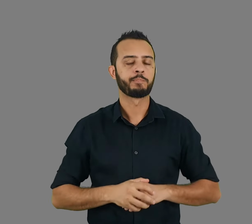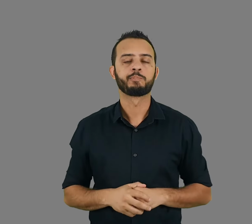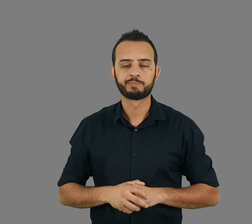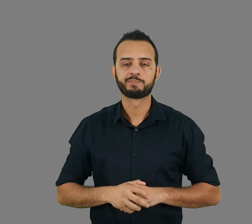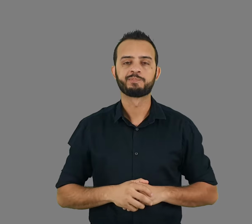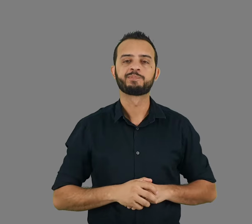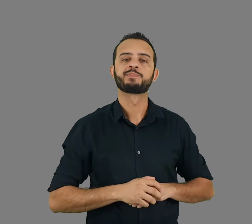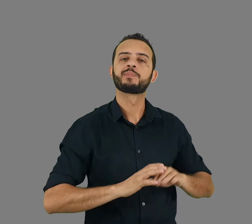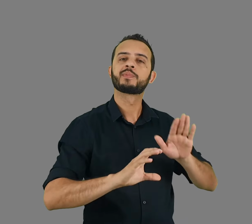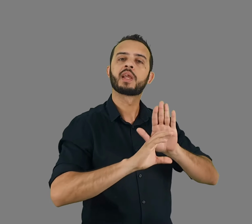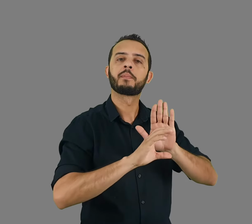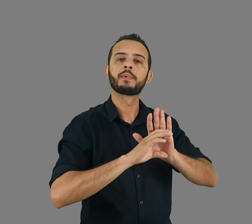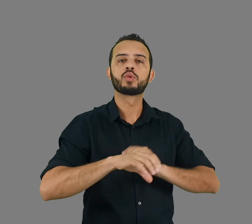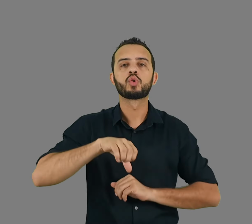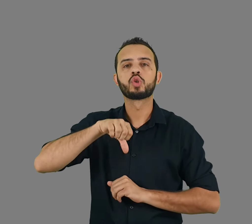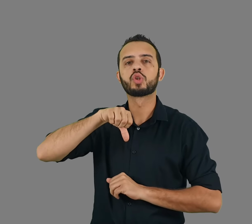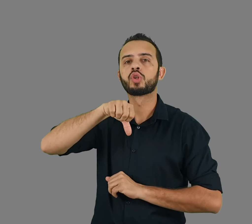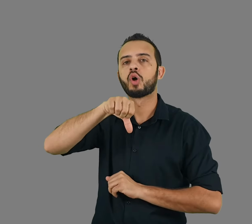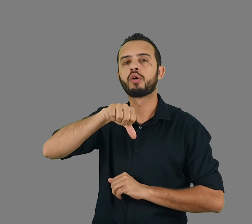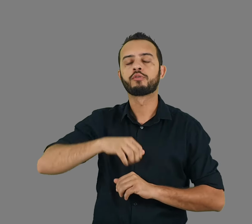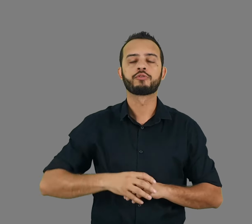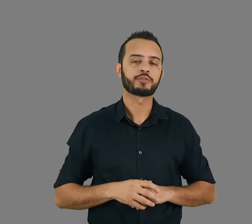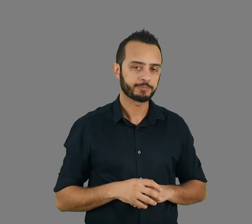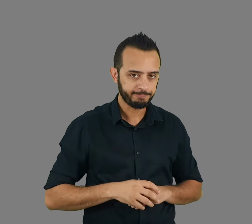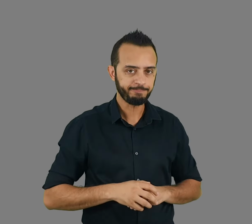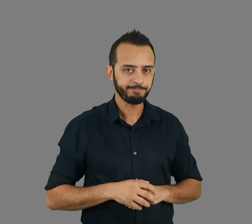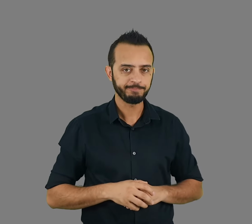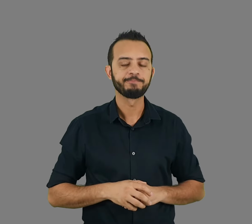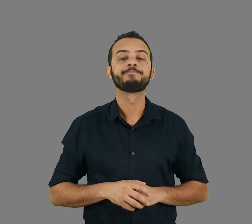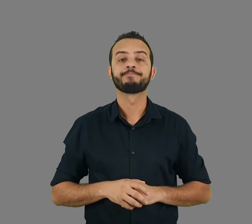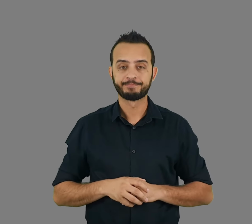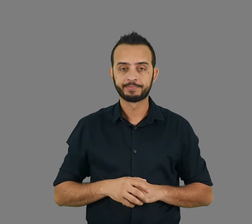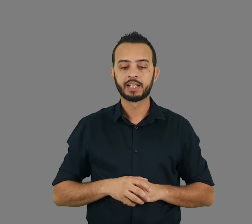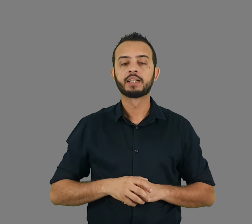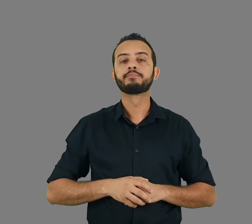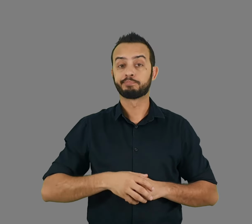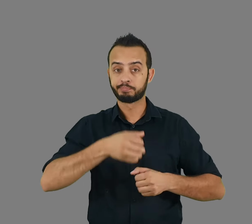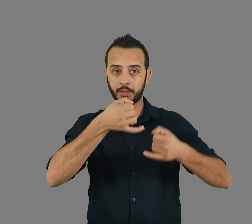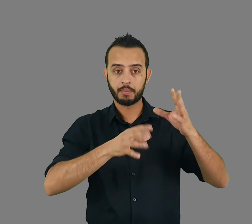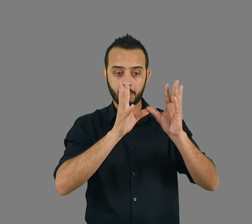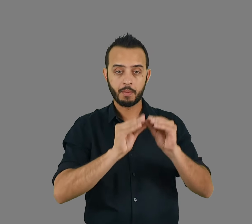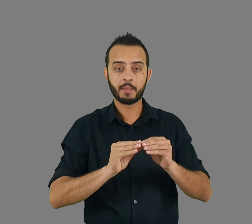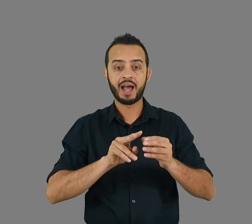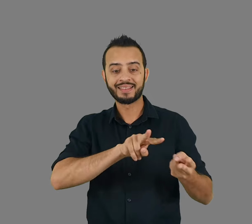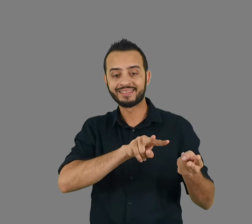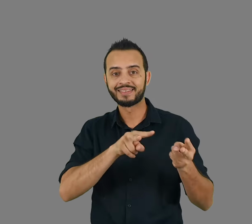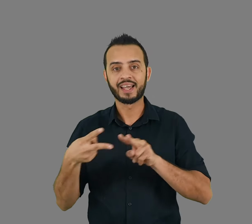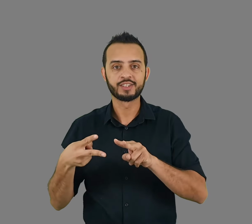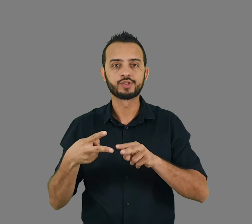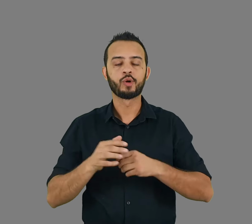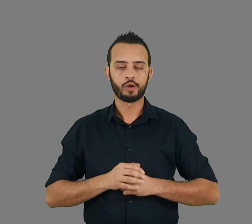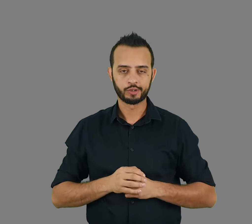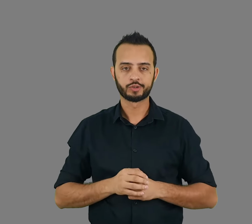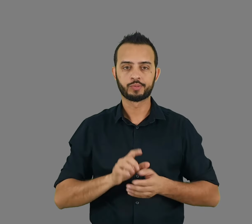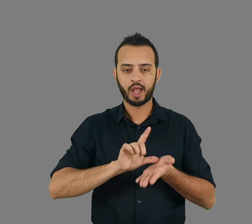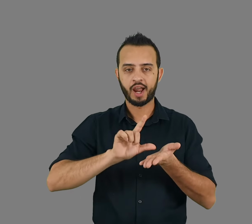Capítulo 9. Disposições transitórias. Artigo 31. O presente